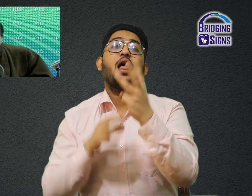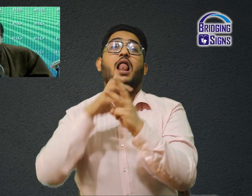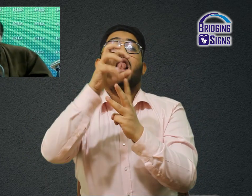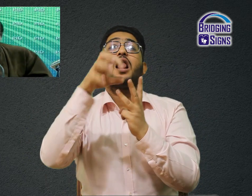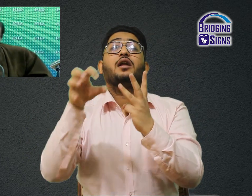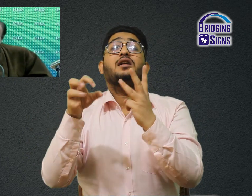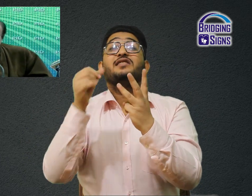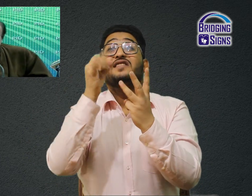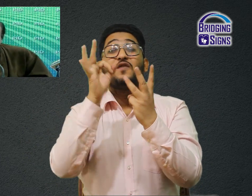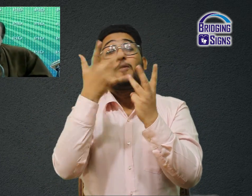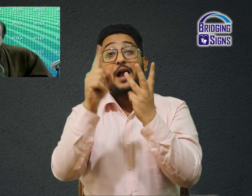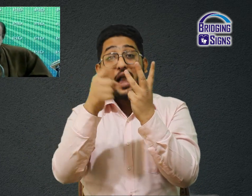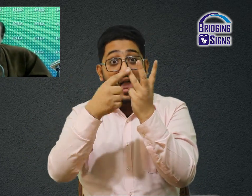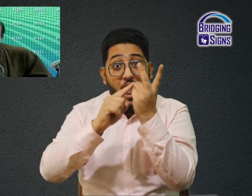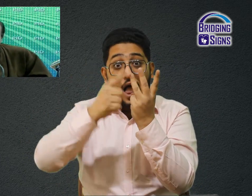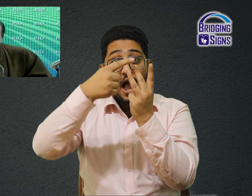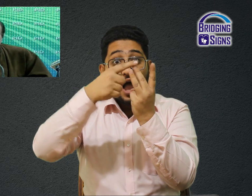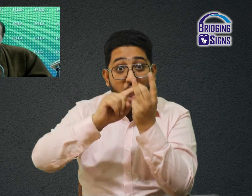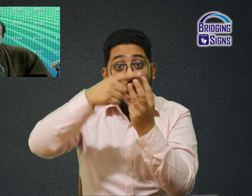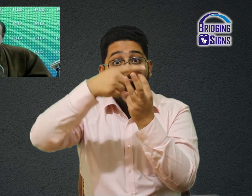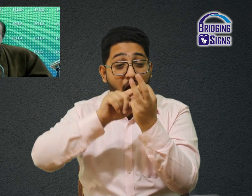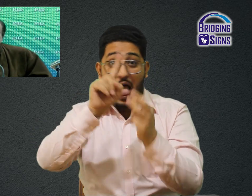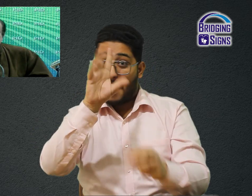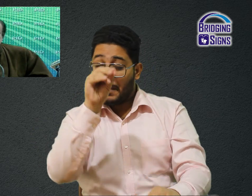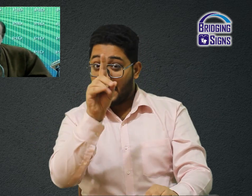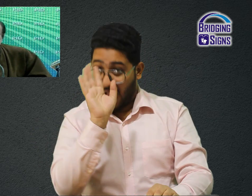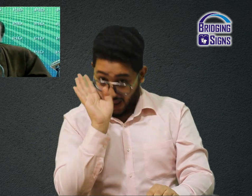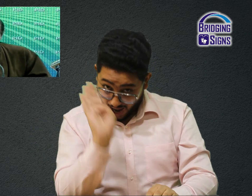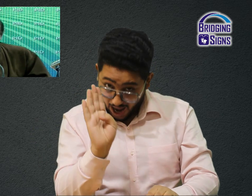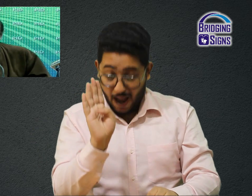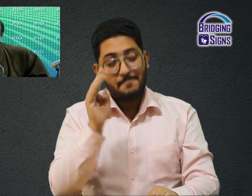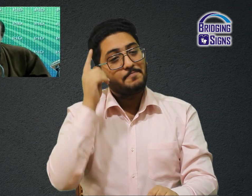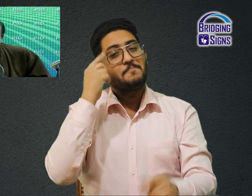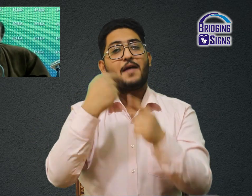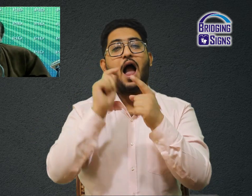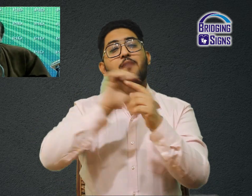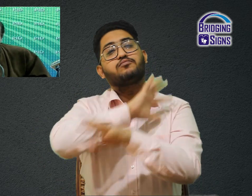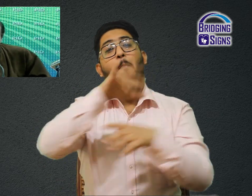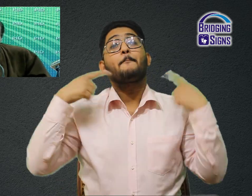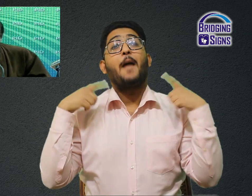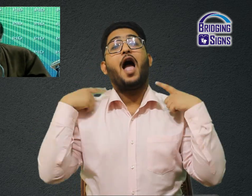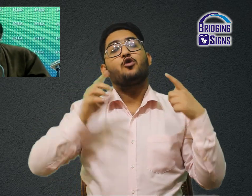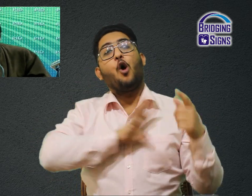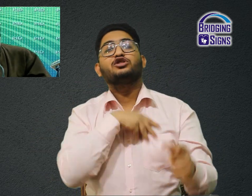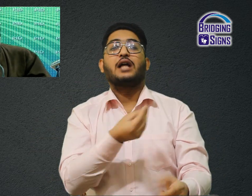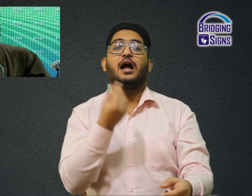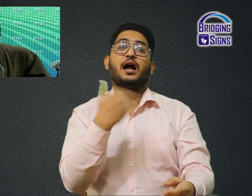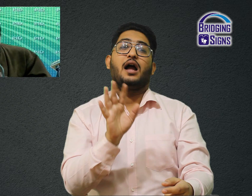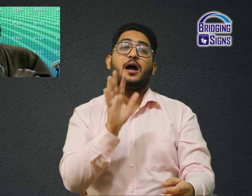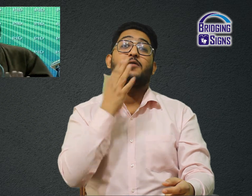इसमें अगर एक भी काम न कर रहा हो तो वो सारी मेहनत ज़ाया हो जाती है और आपका